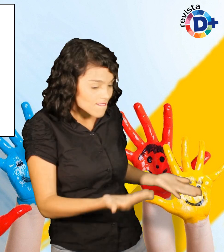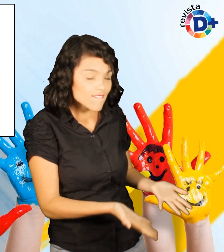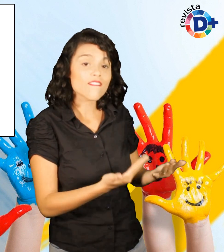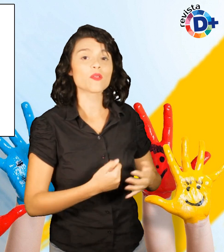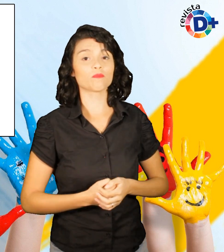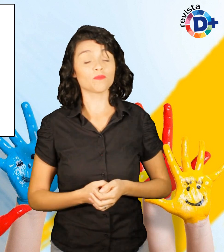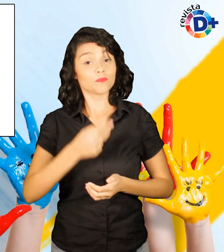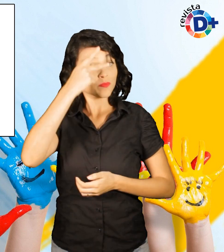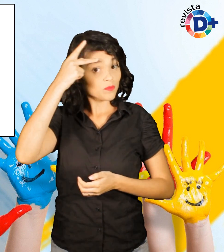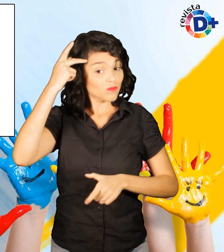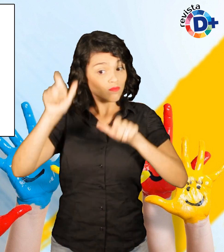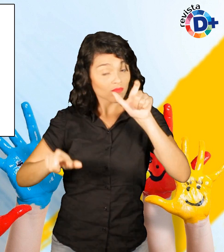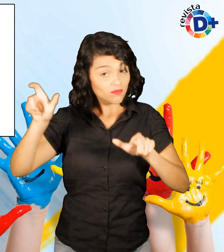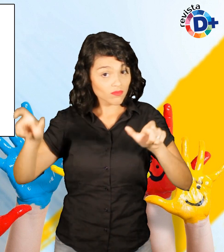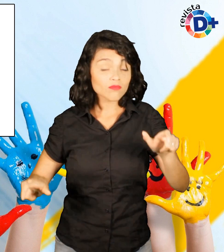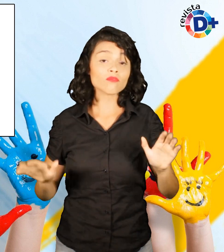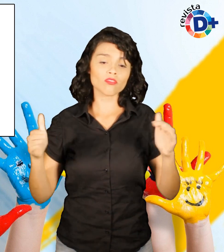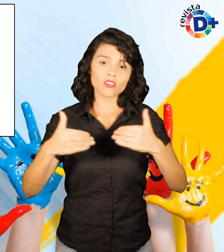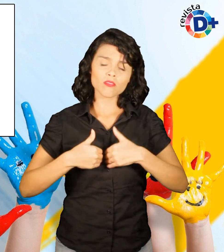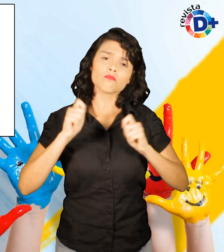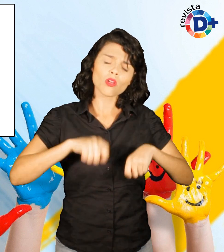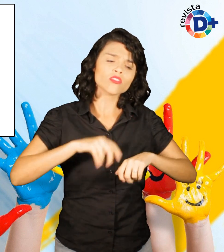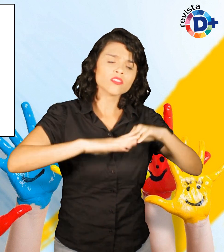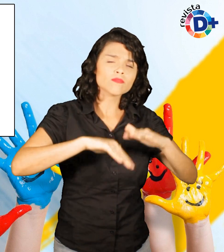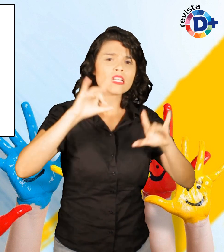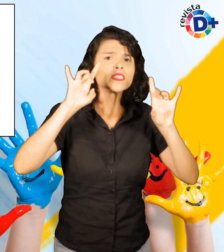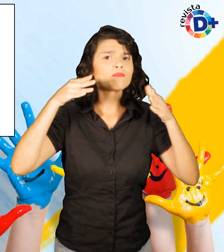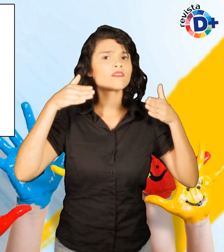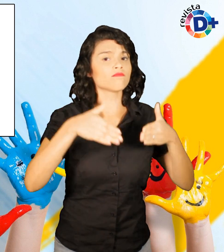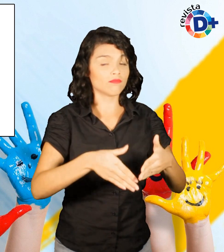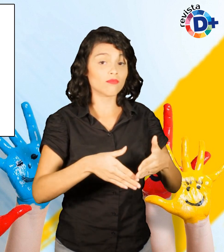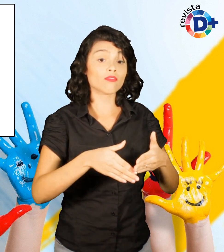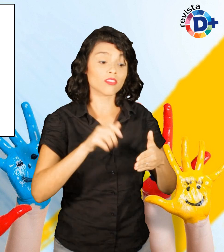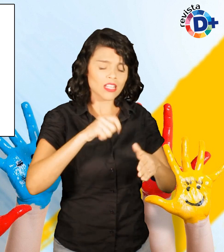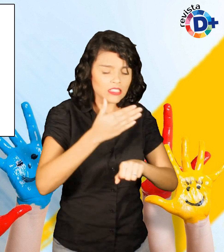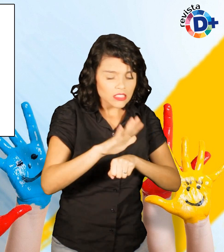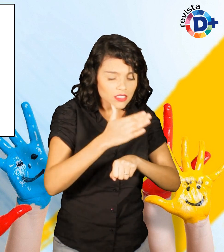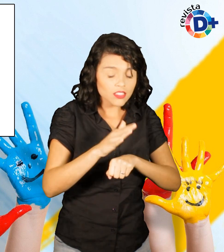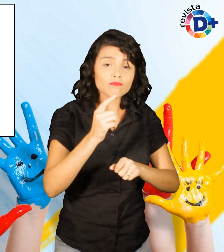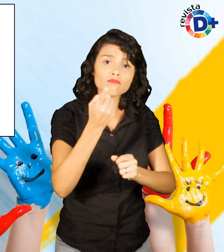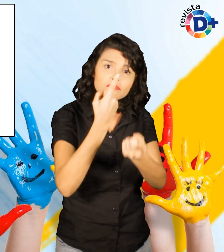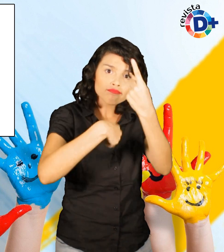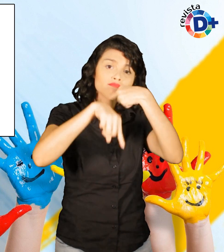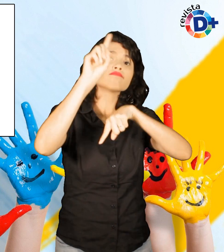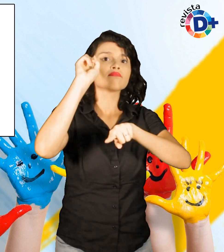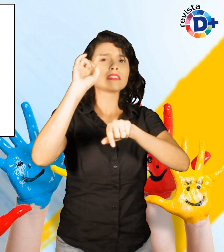podem se envolver em atividades específicas, e isso pode se tornar um talento em potencial. Quando